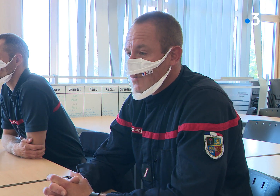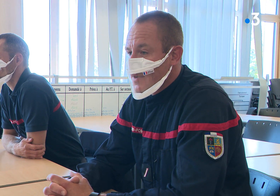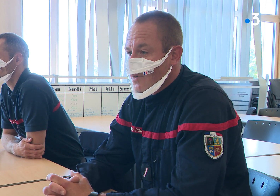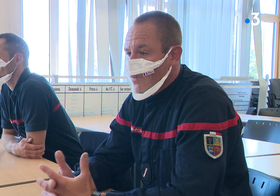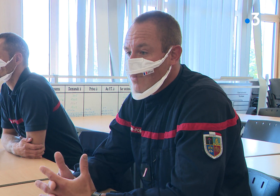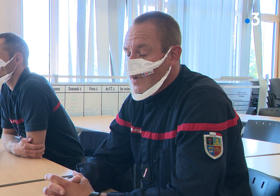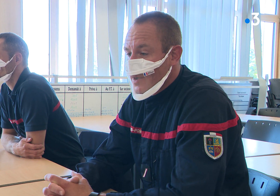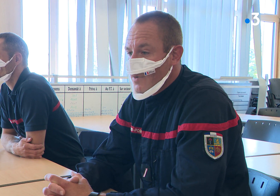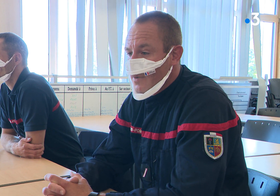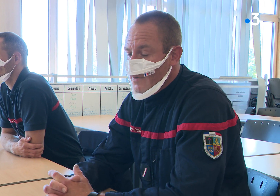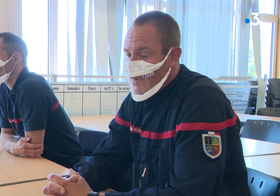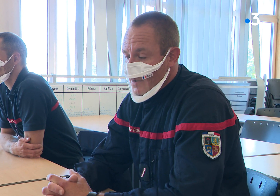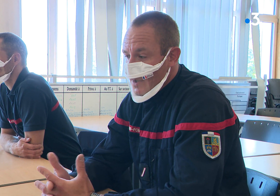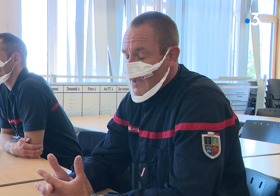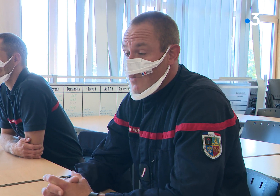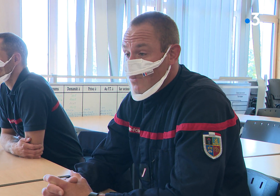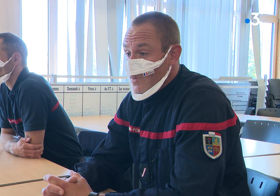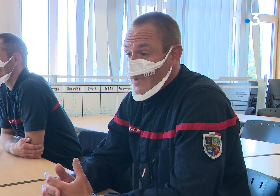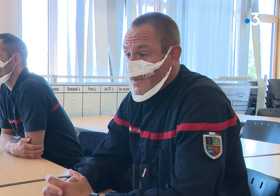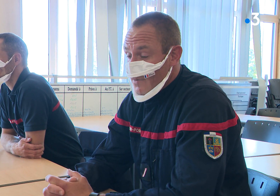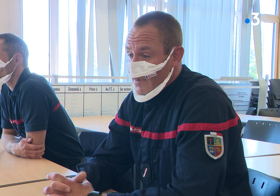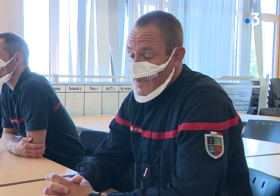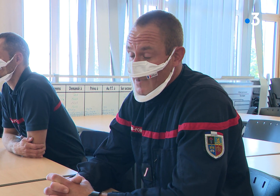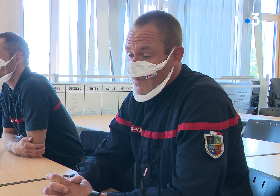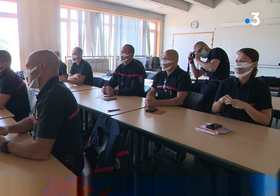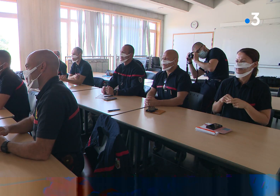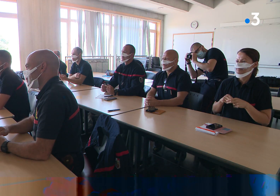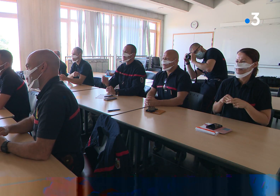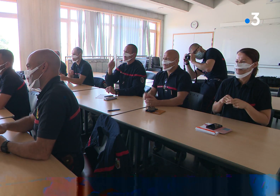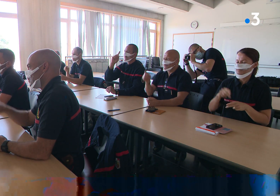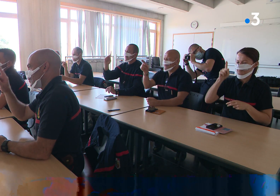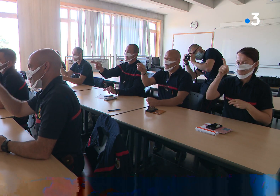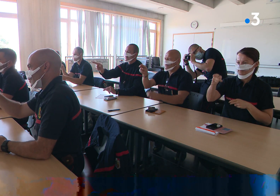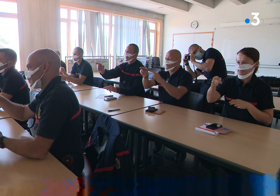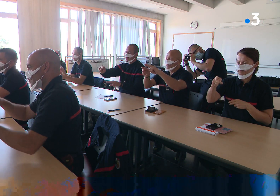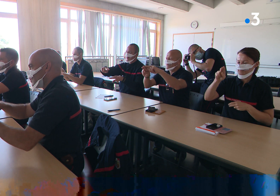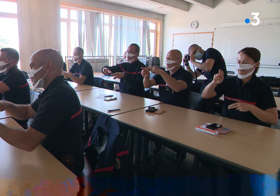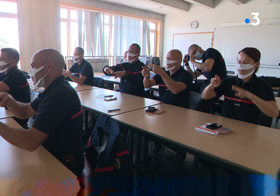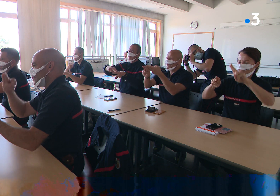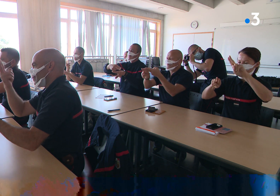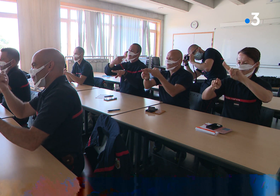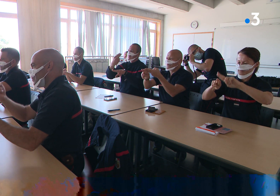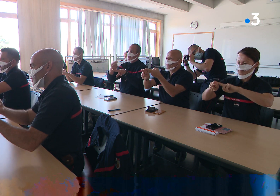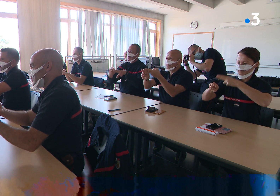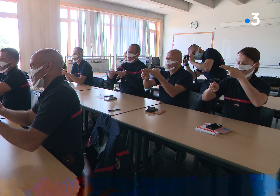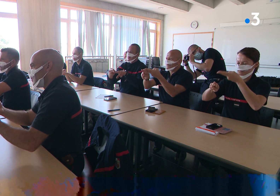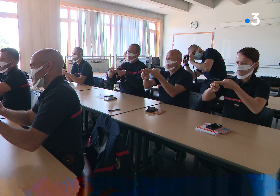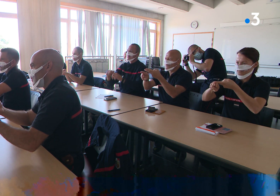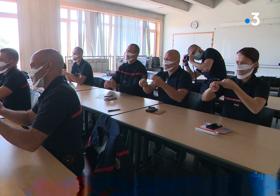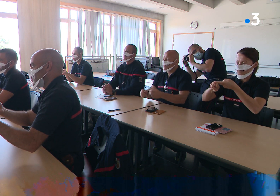se dire qu'on va pouvoir intervenir et surtout communiquer avec la personne. » Ouvrir la communication, un aspect essentiel de la